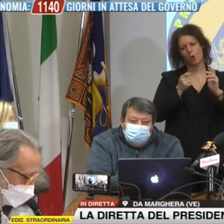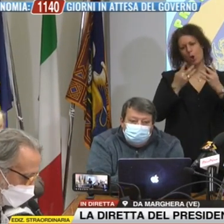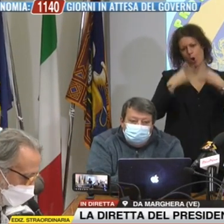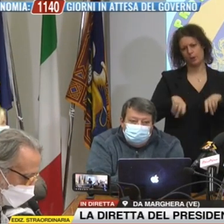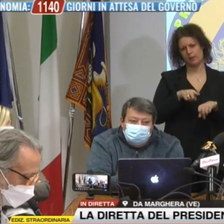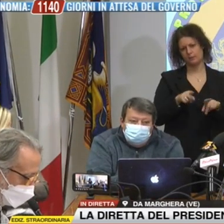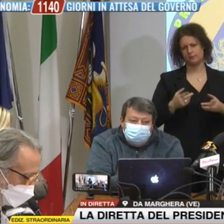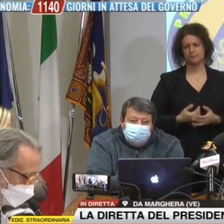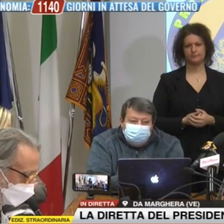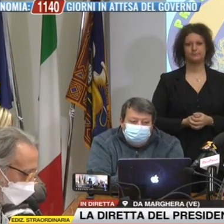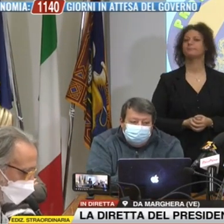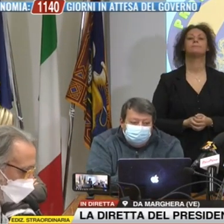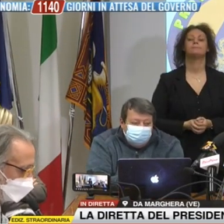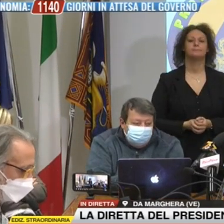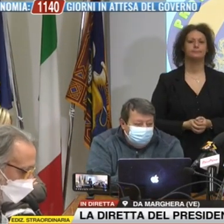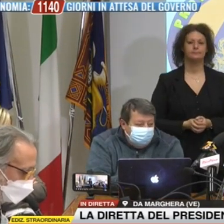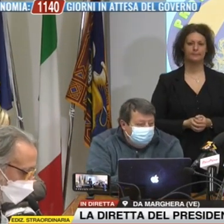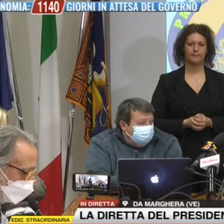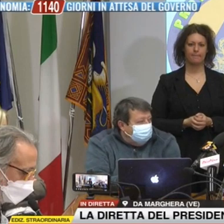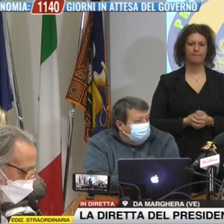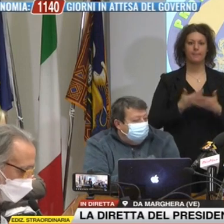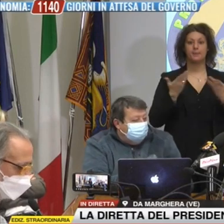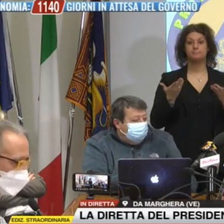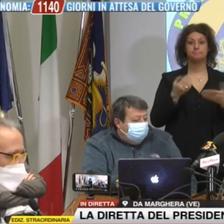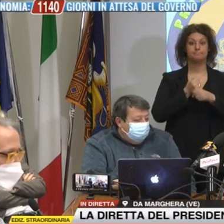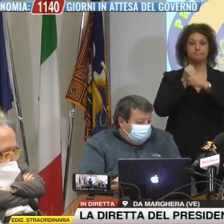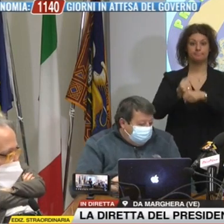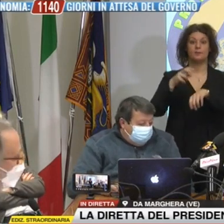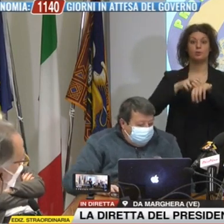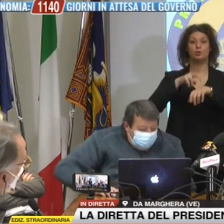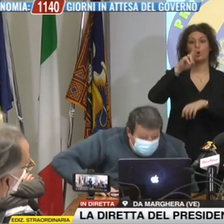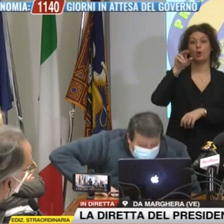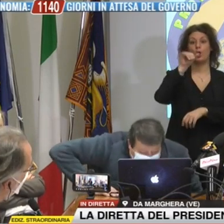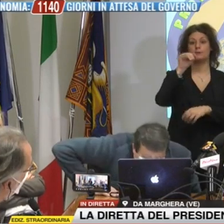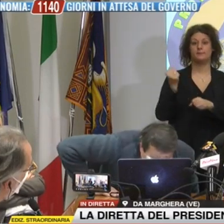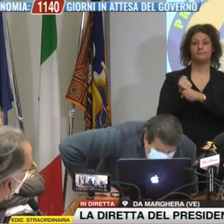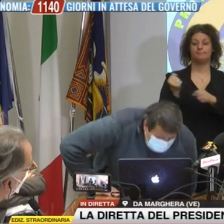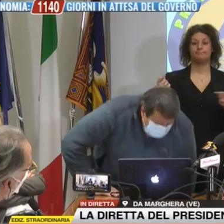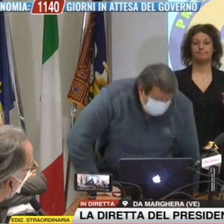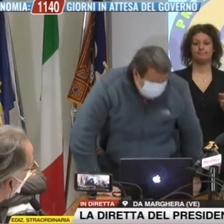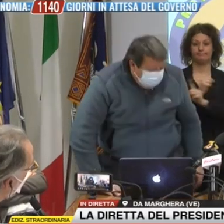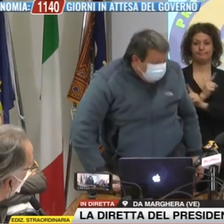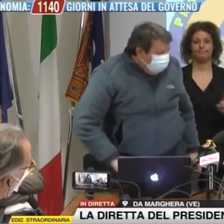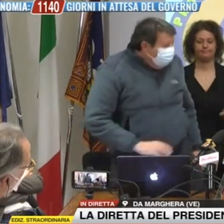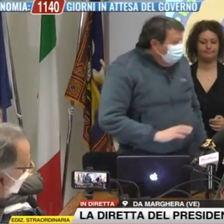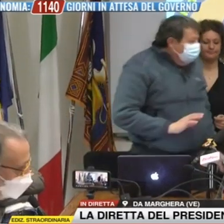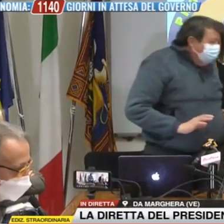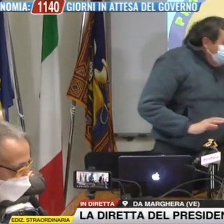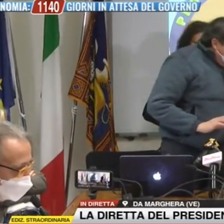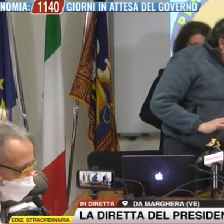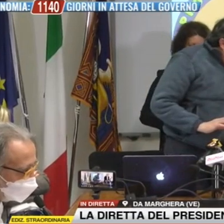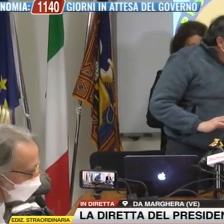Risposta è poca roba. E lascio la parola al dottor Rosi anche al posto. Prego. Grazie.